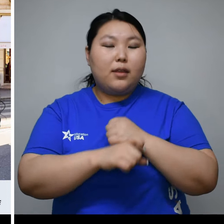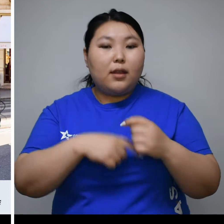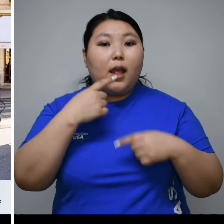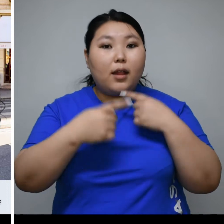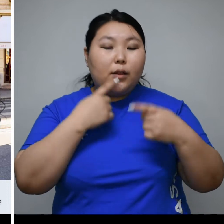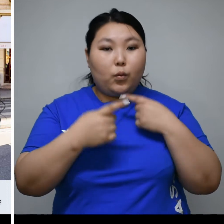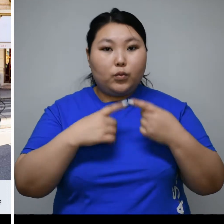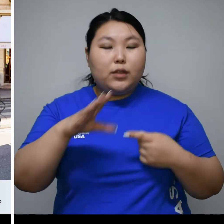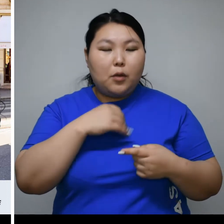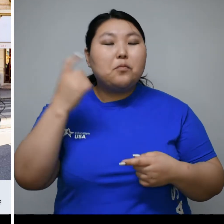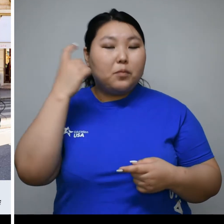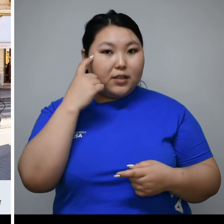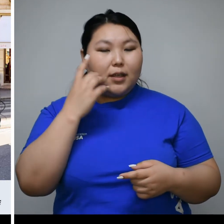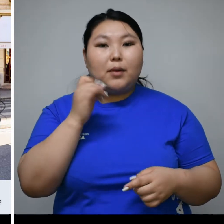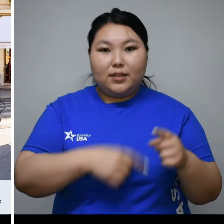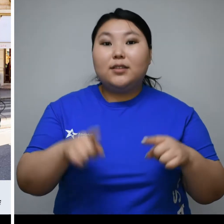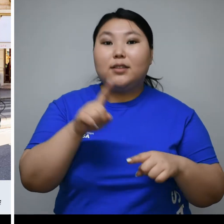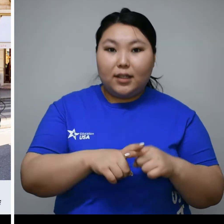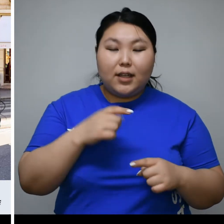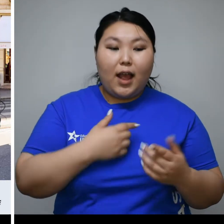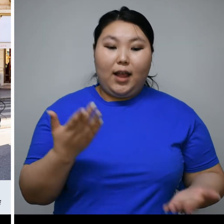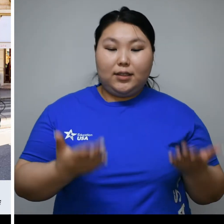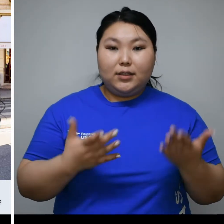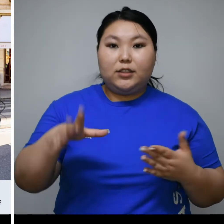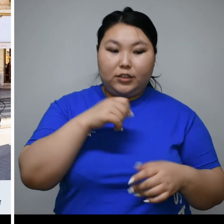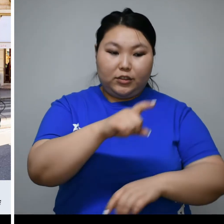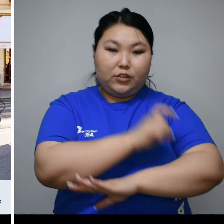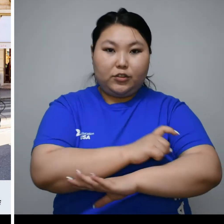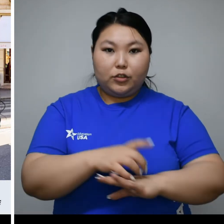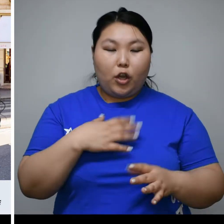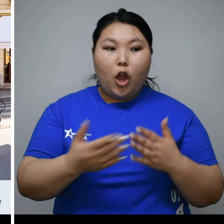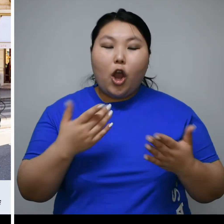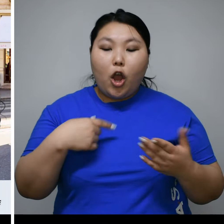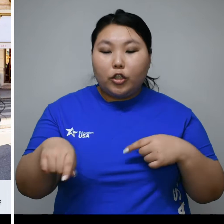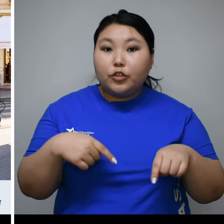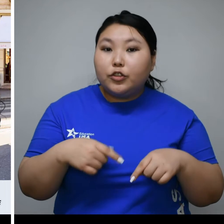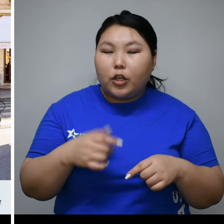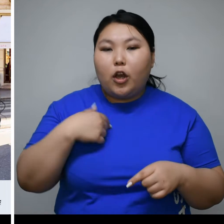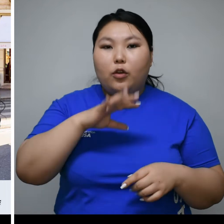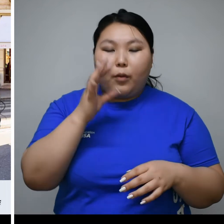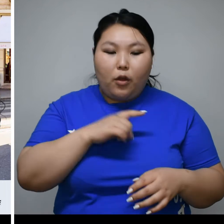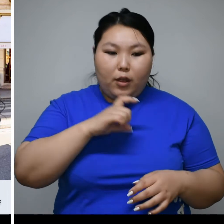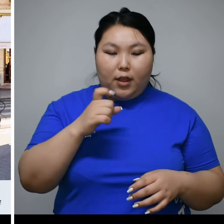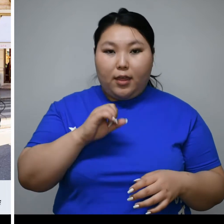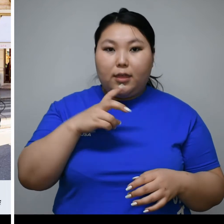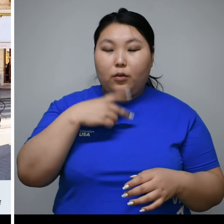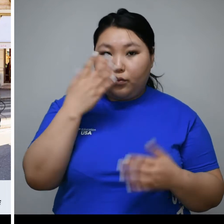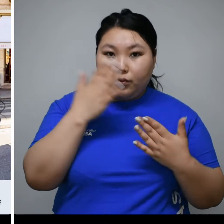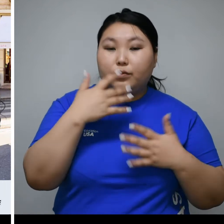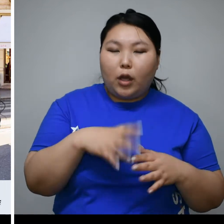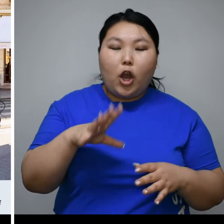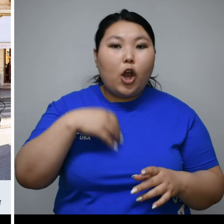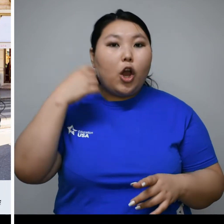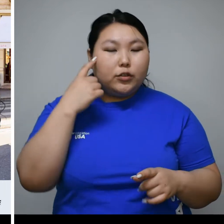мэрэгжлийн хэллэгүүдээ ингээд мэддэг. Дээрээс нь аль хэдийн тэр хичээлтэй ойролцоо зүйлсийг мөн хэл дээр үзчихсэн